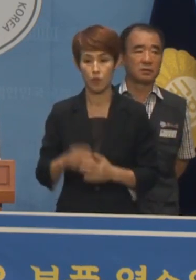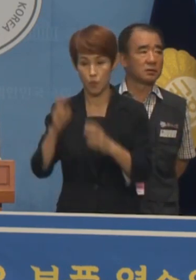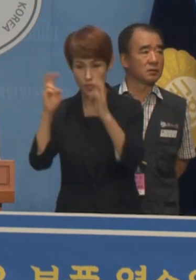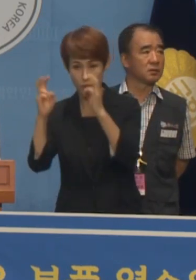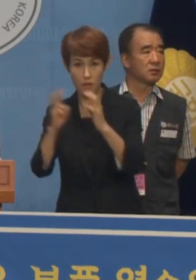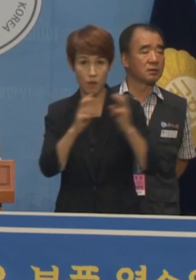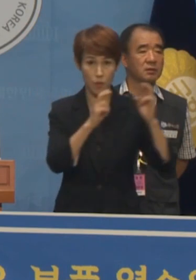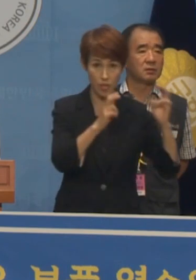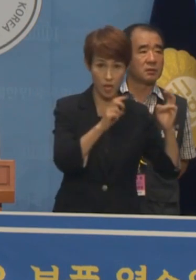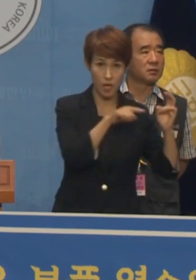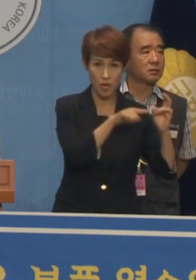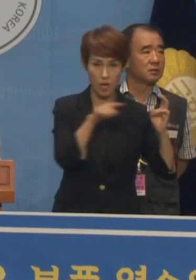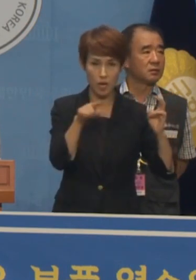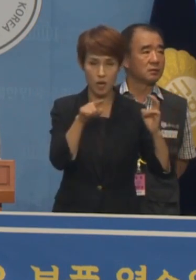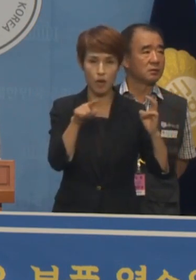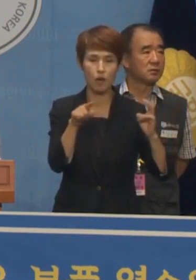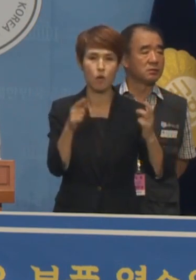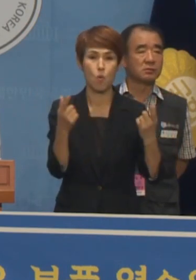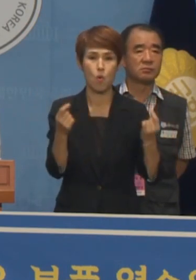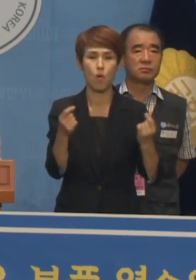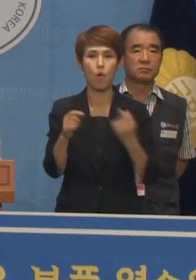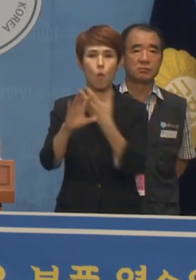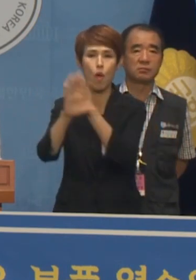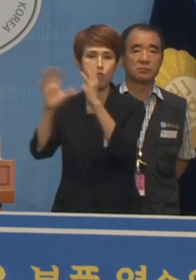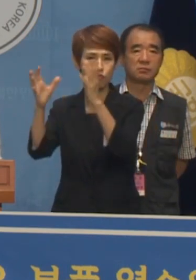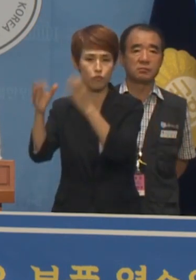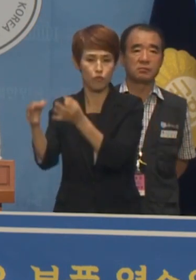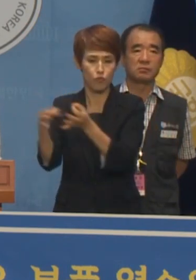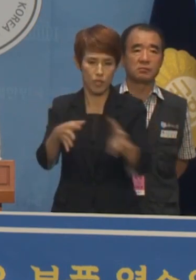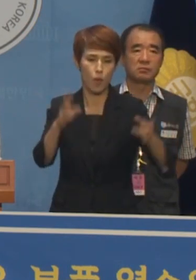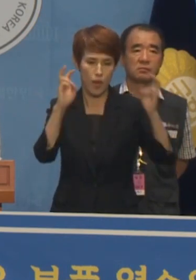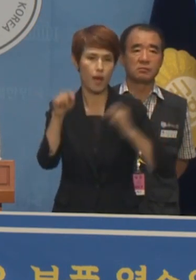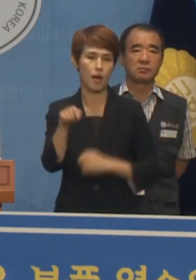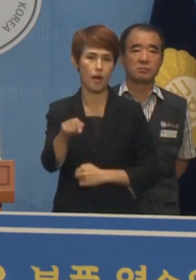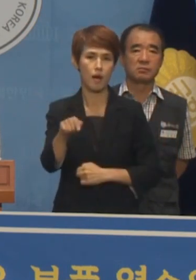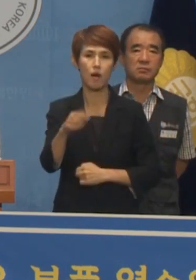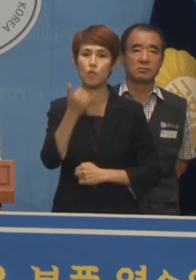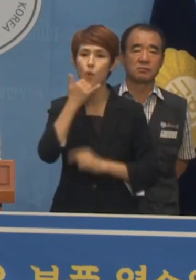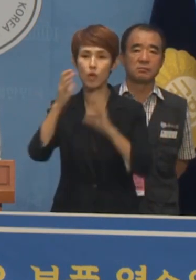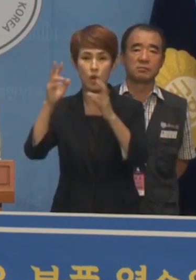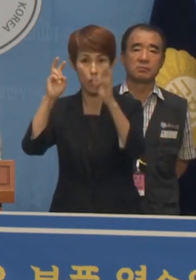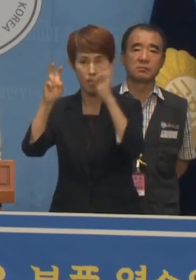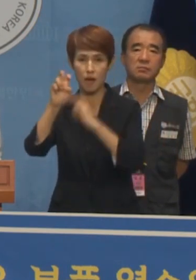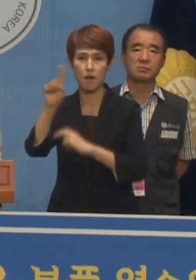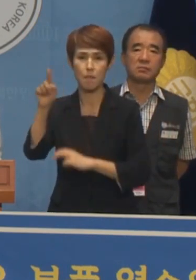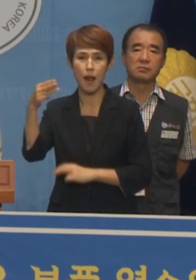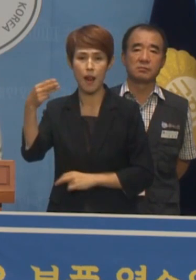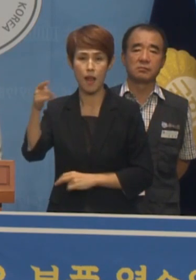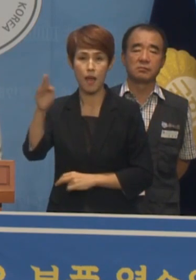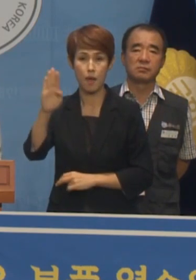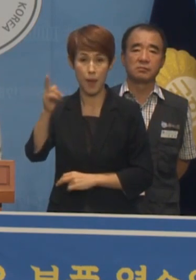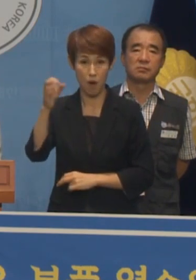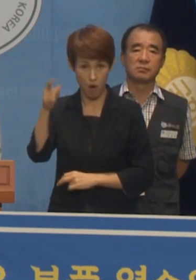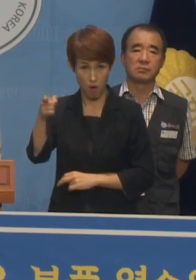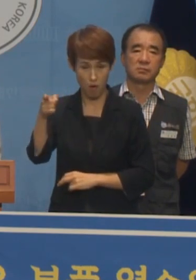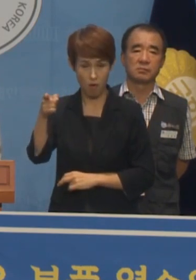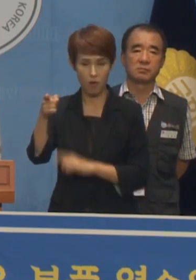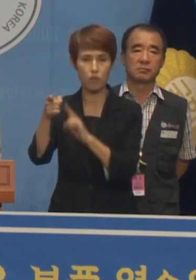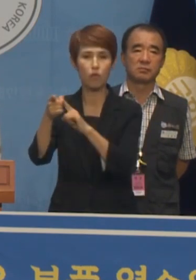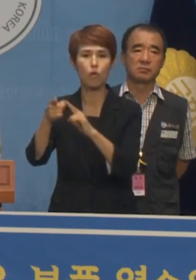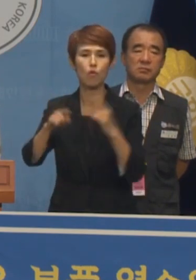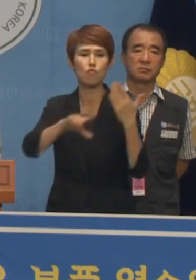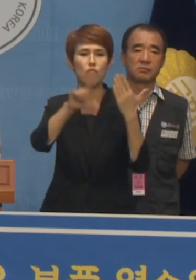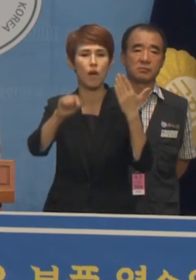때문입니다. 하나는 외투기업이라는 것입니다. 독일 기업인 말레베어는 9월 한국 공장을